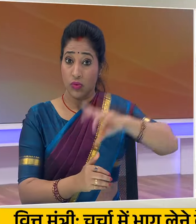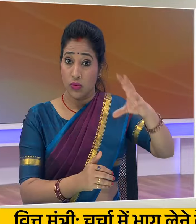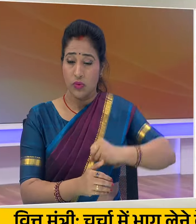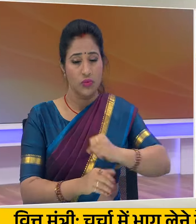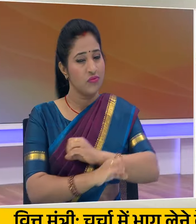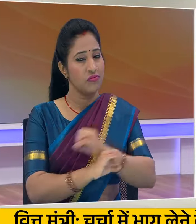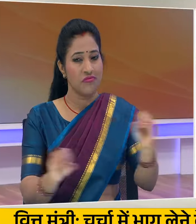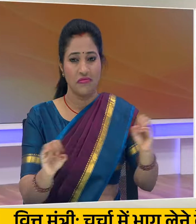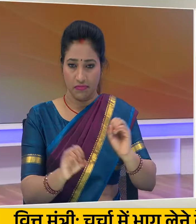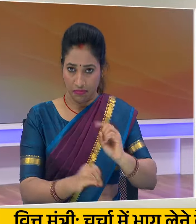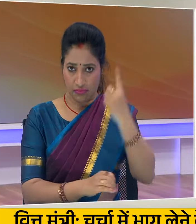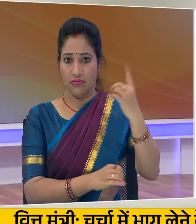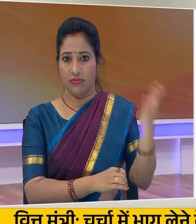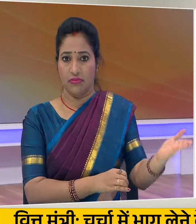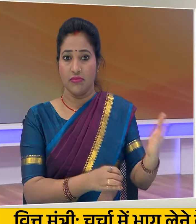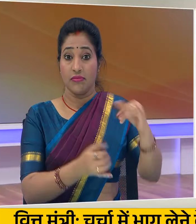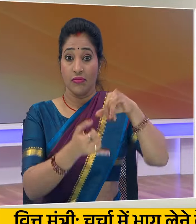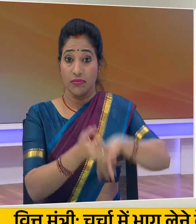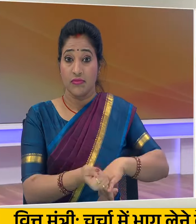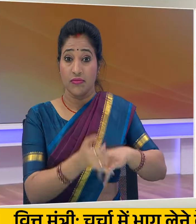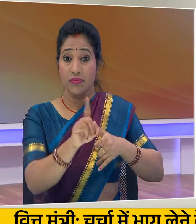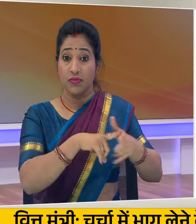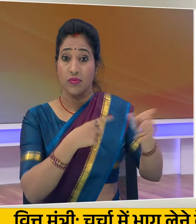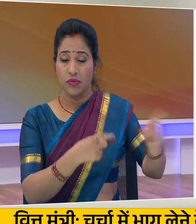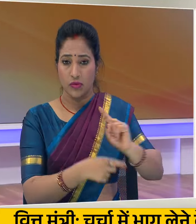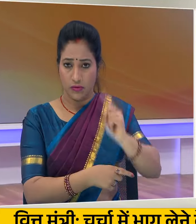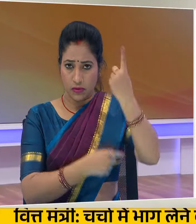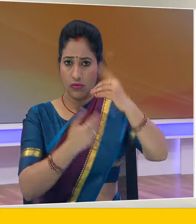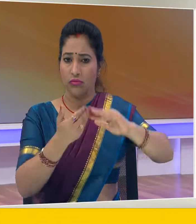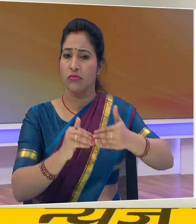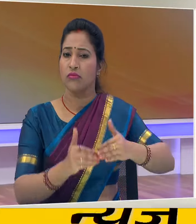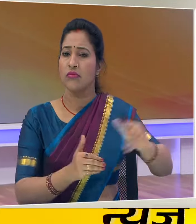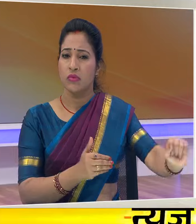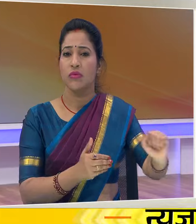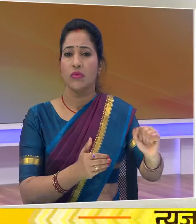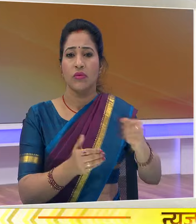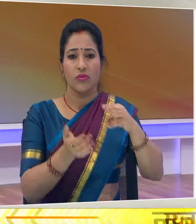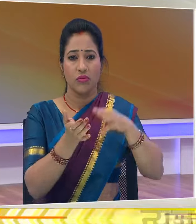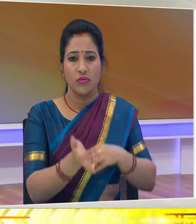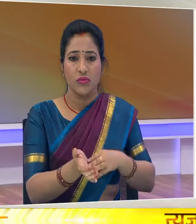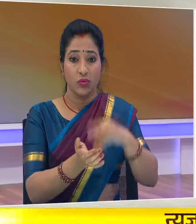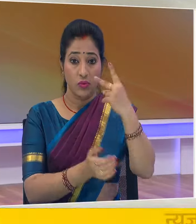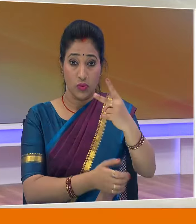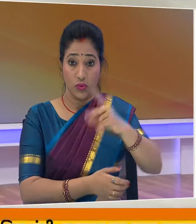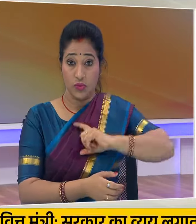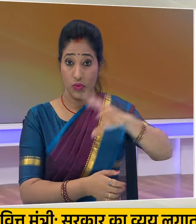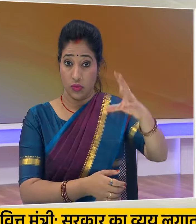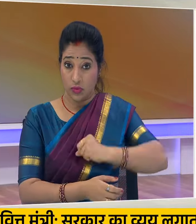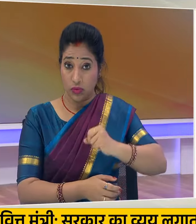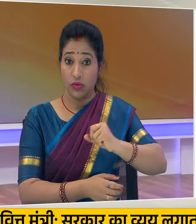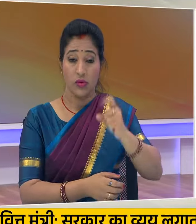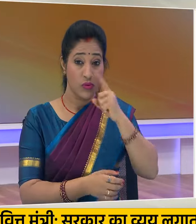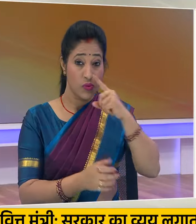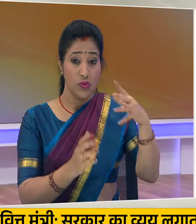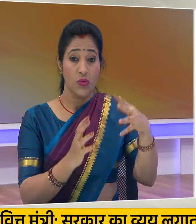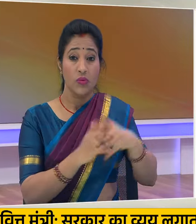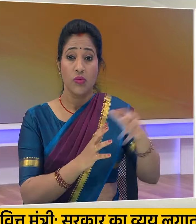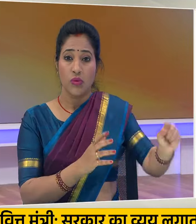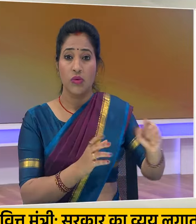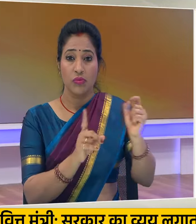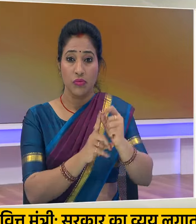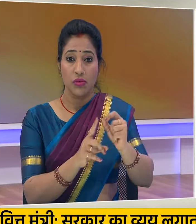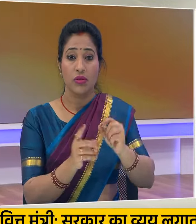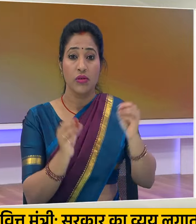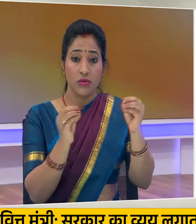थे। वहीं सरबजोत का ये पहला ओलंपिक मेडल है। मनु 2 ओलंपिक पदक जीतने वाली पीवी सिंधु के